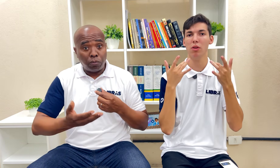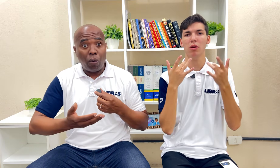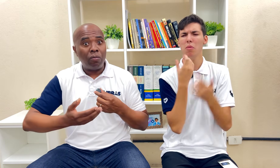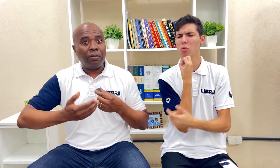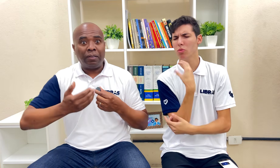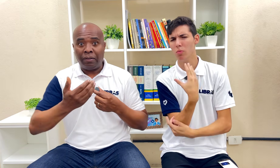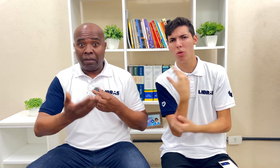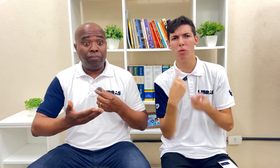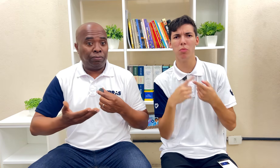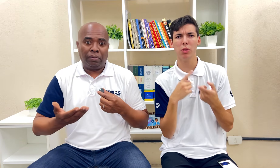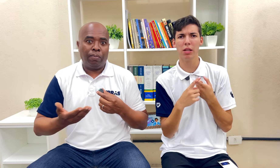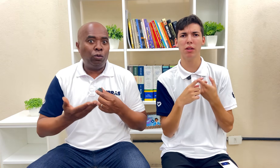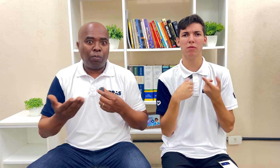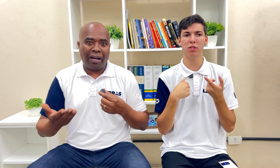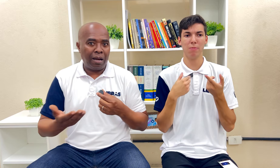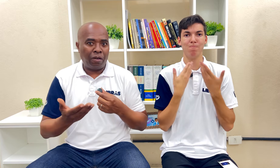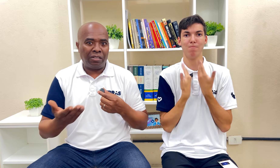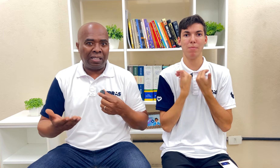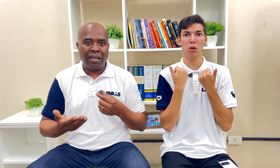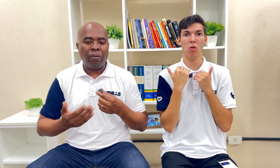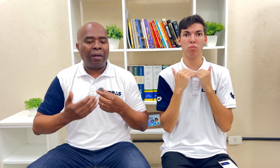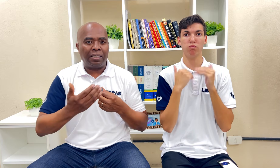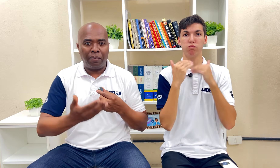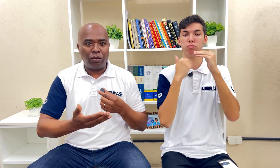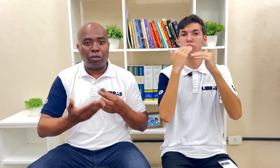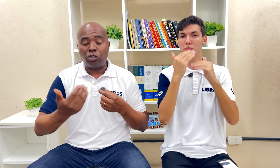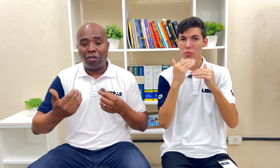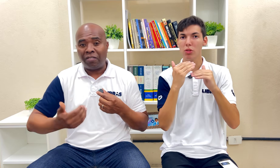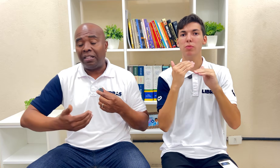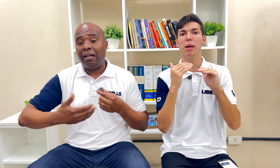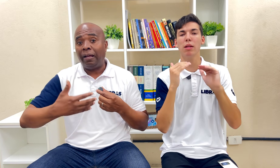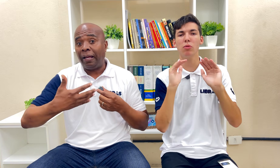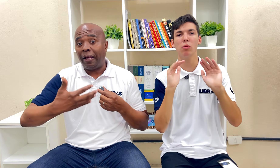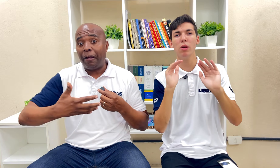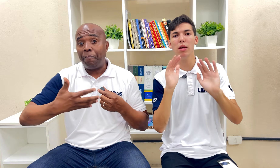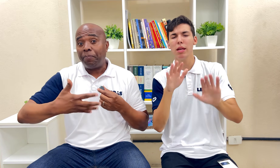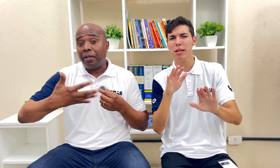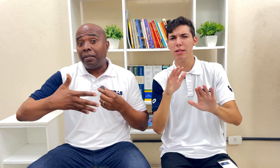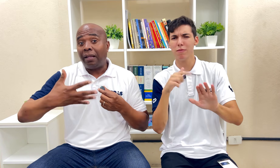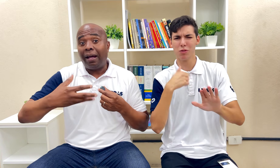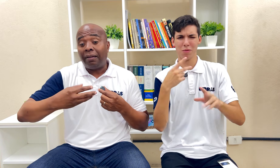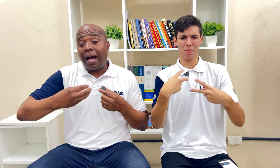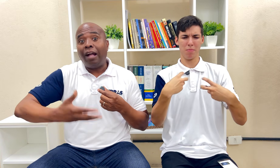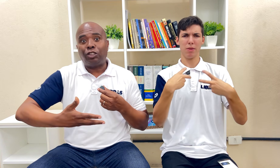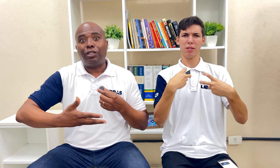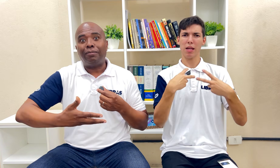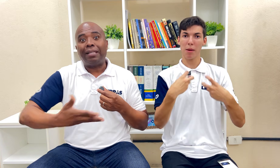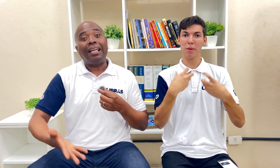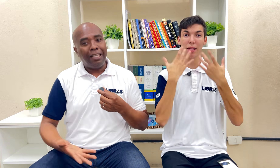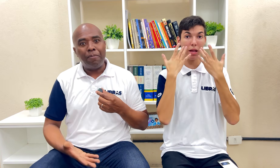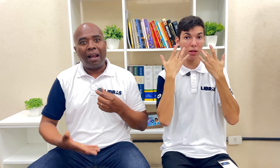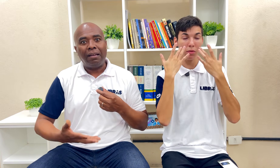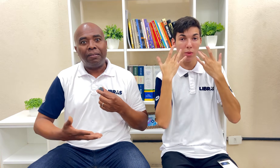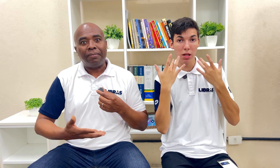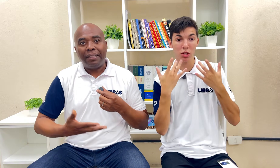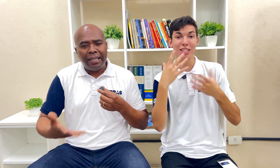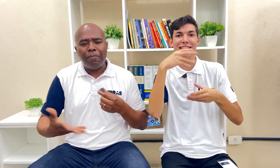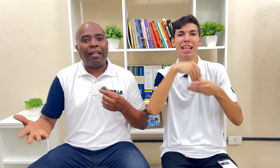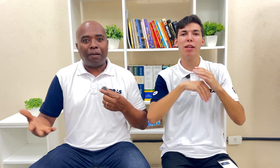bom, muito bacana para você o crescimento na sua vida na arte da Libra. Libra é também